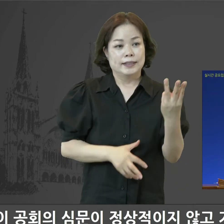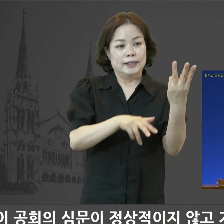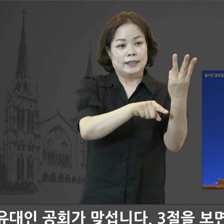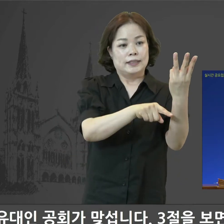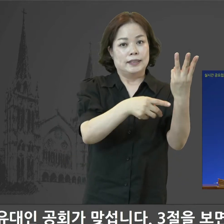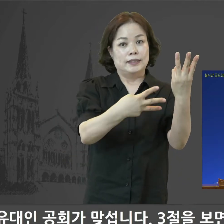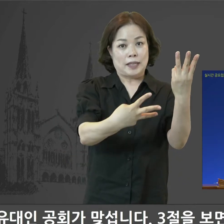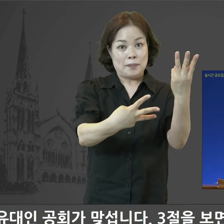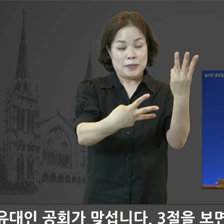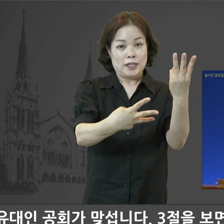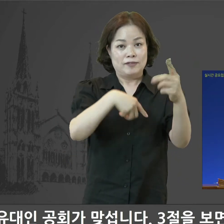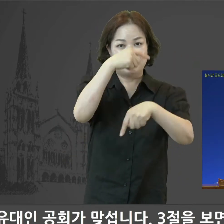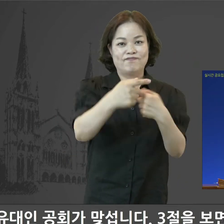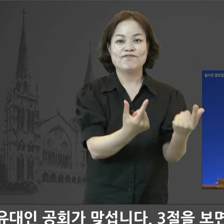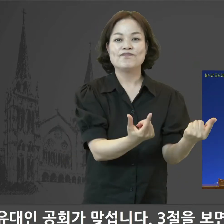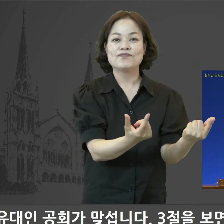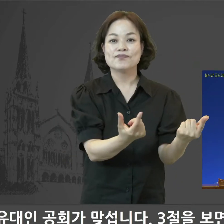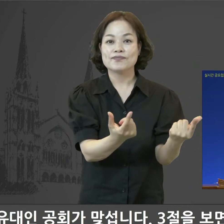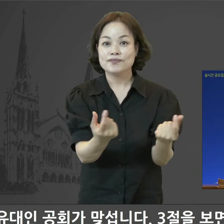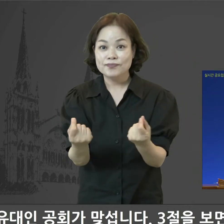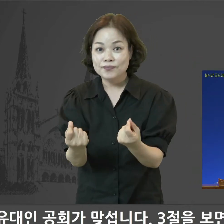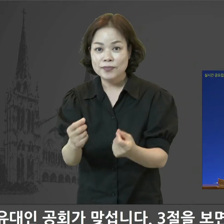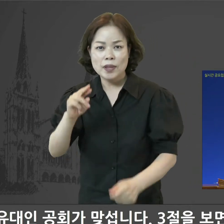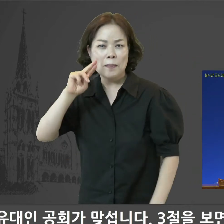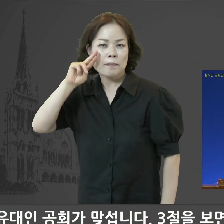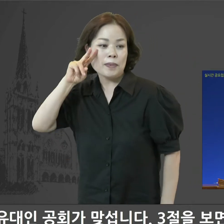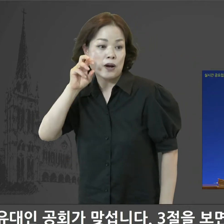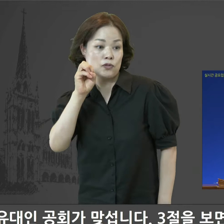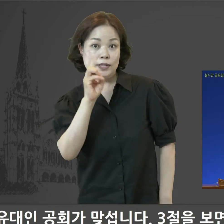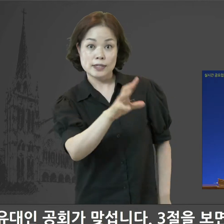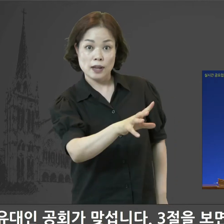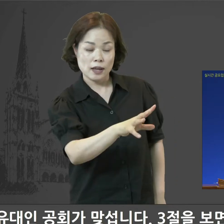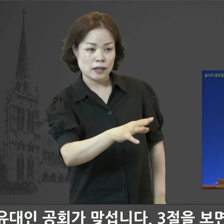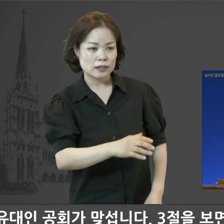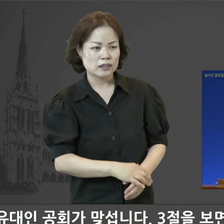준비해서 읽도록 하겠습니다. 읽겠습니다. 바울이